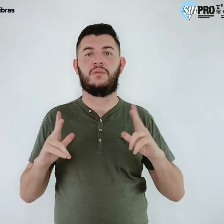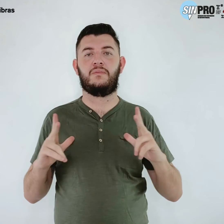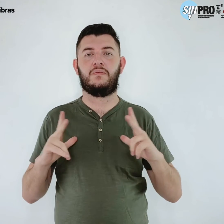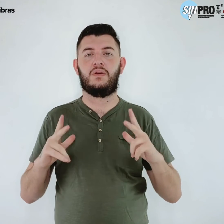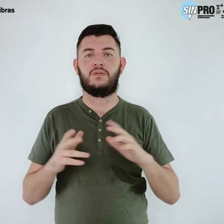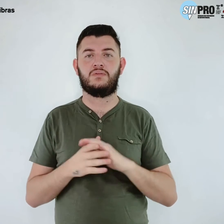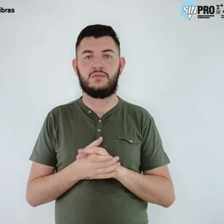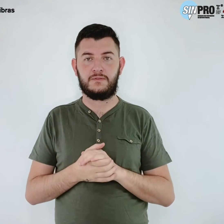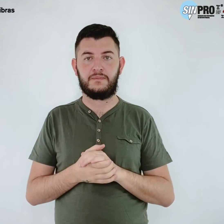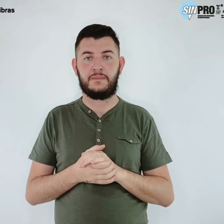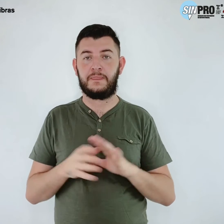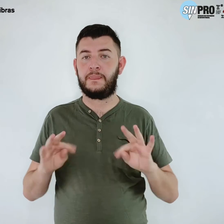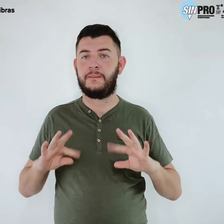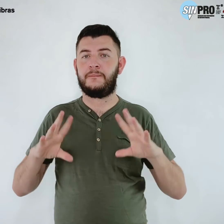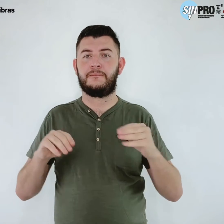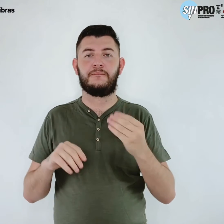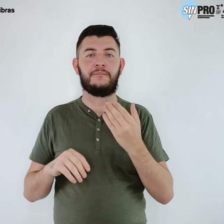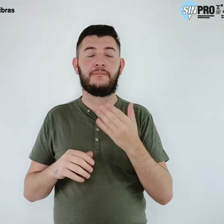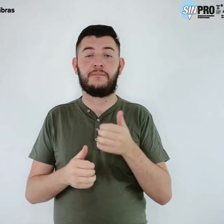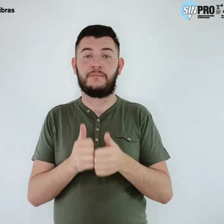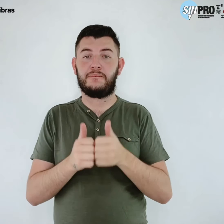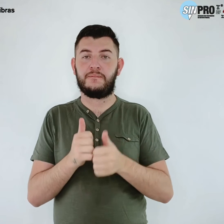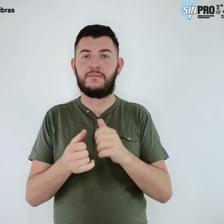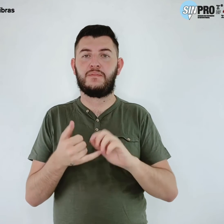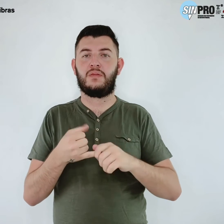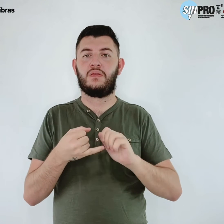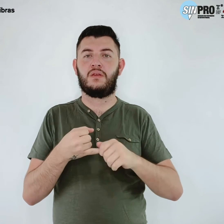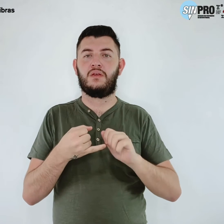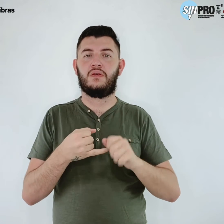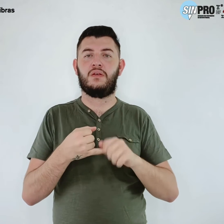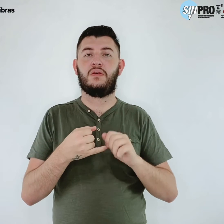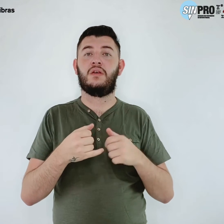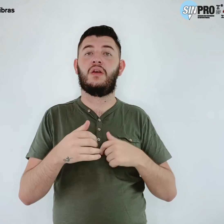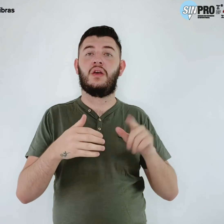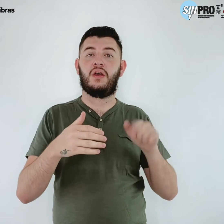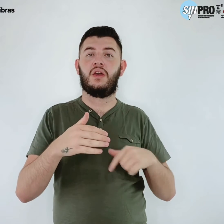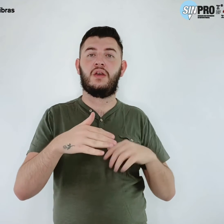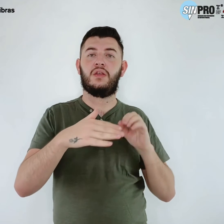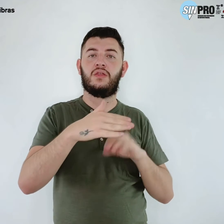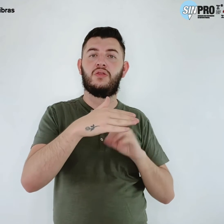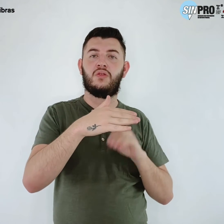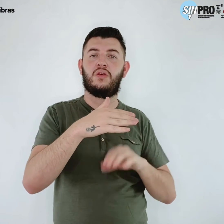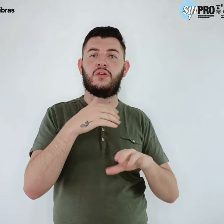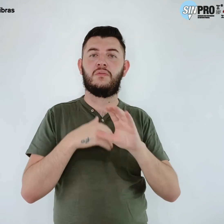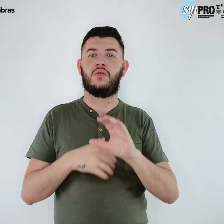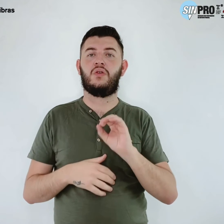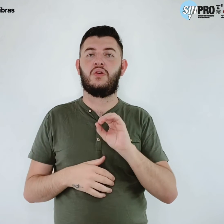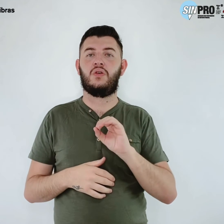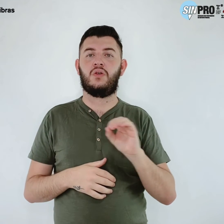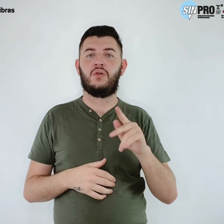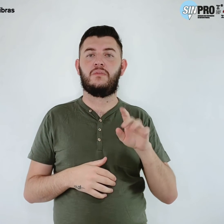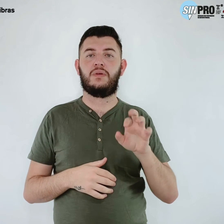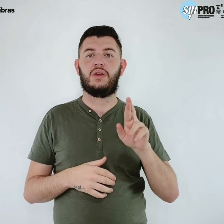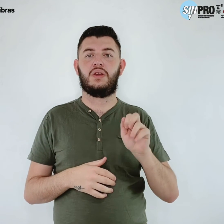iniciativa privada. Todo o arroz e o feijão estão estocados por cooperativas ou